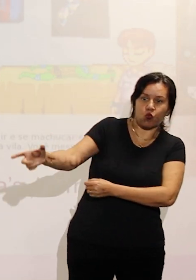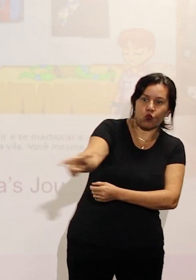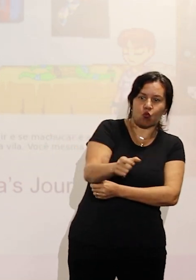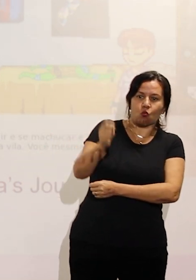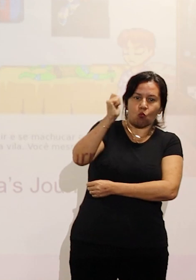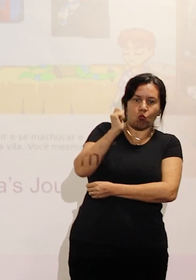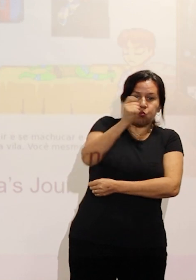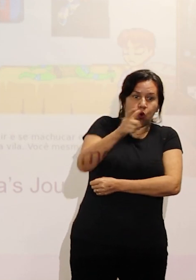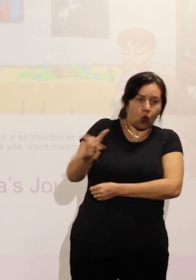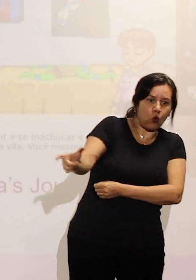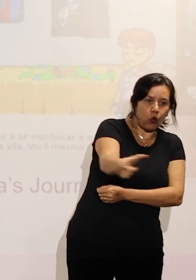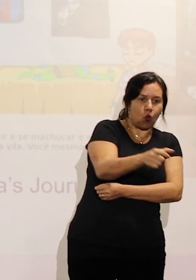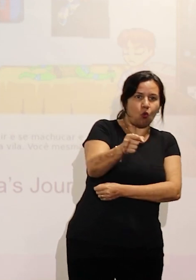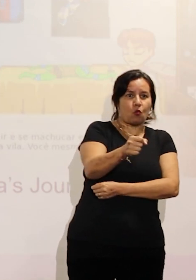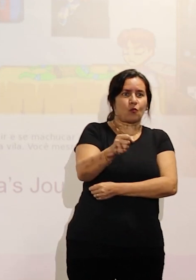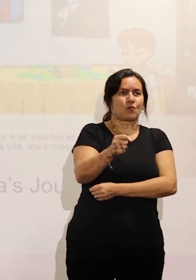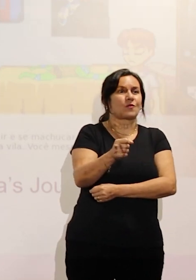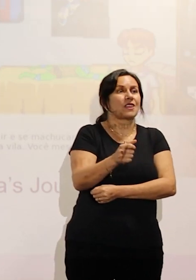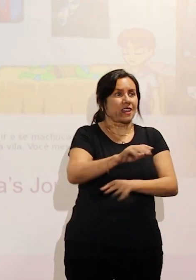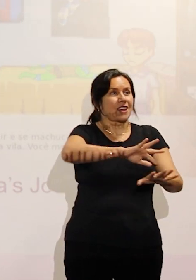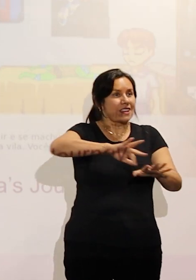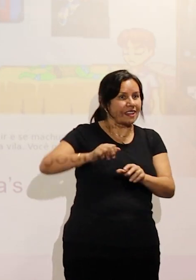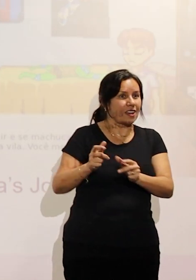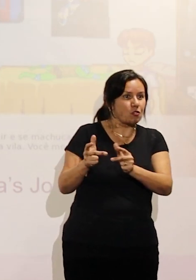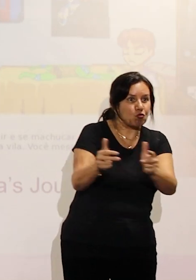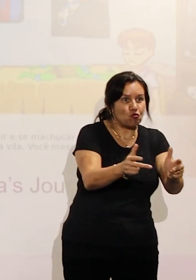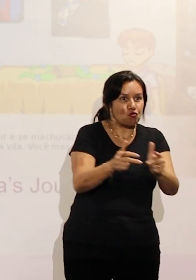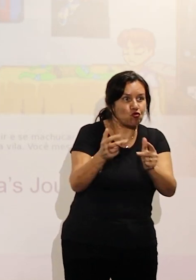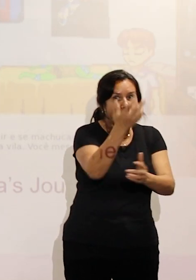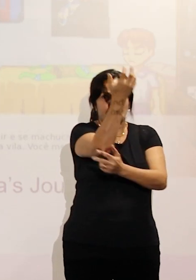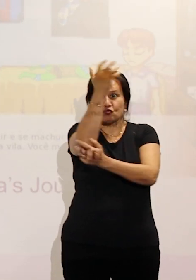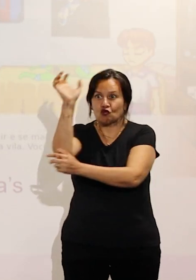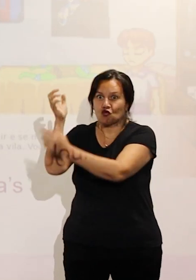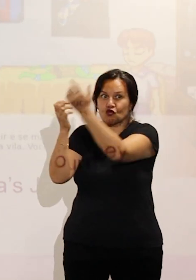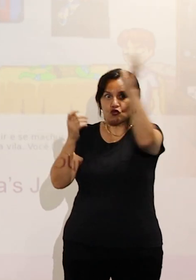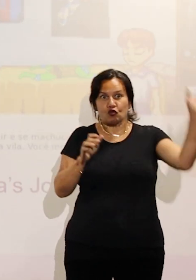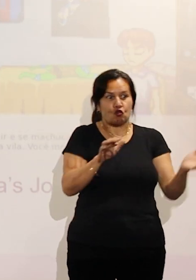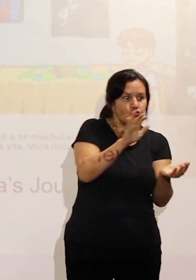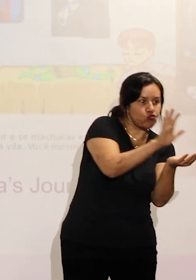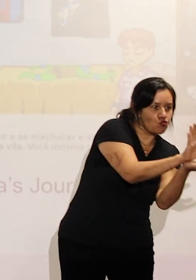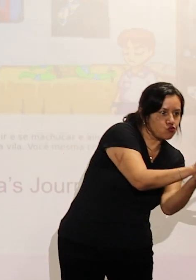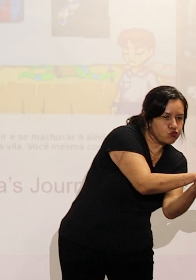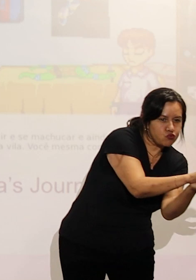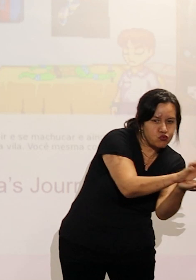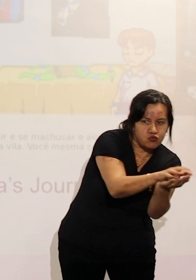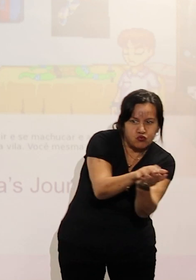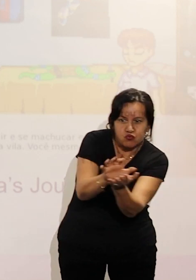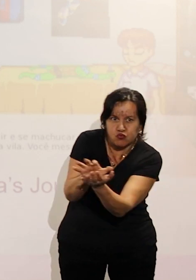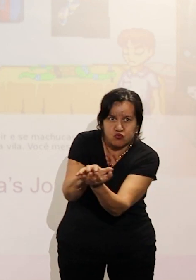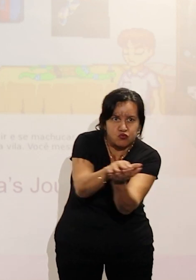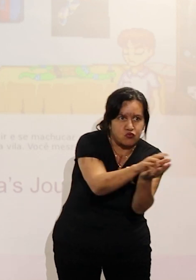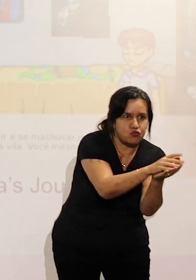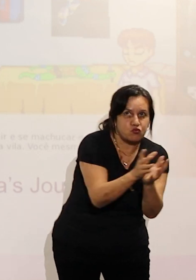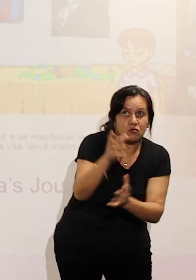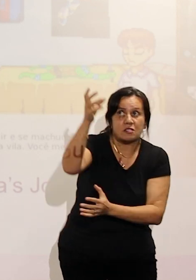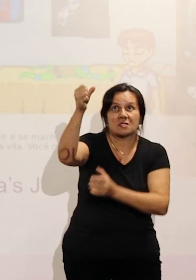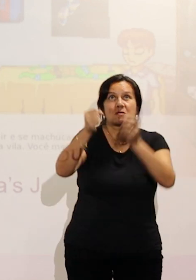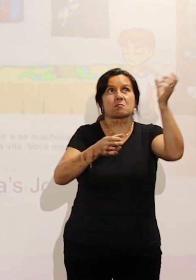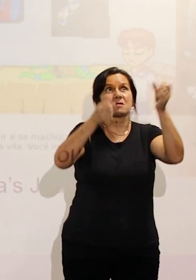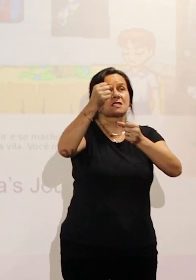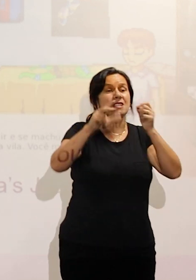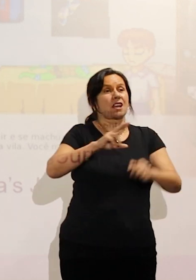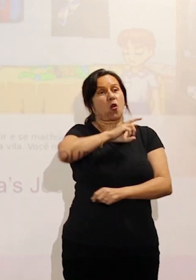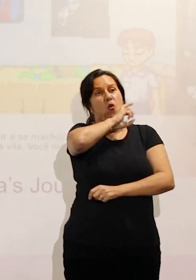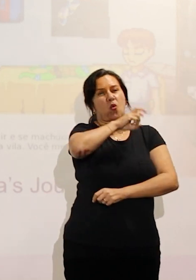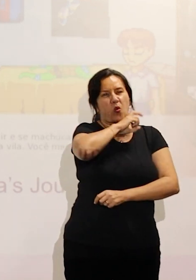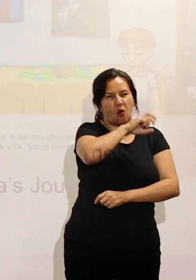coisa, Pitfall, que era o joguinho lá que você andava na floresta, tinha que pular os crocodilos, se pendurar no cipó, né? Tinha